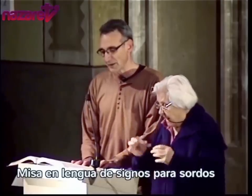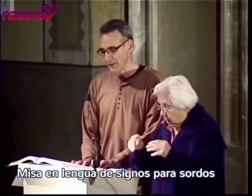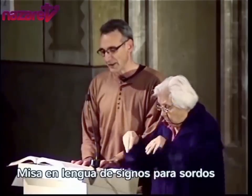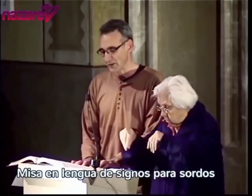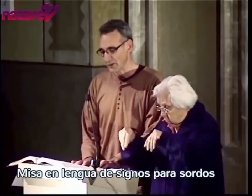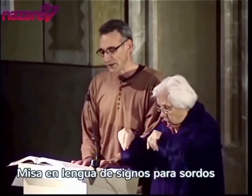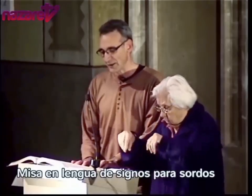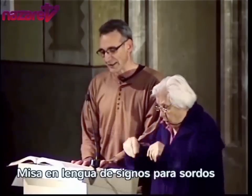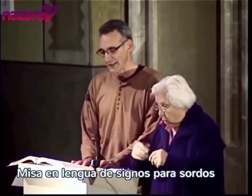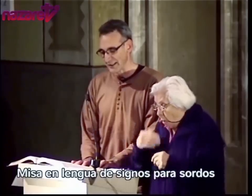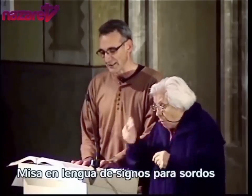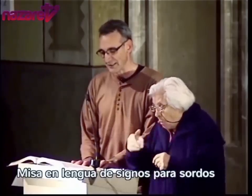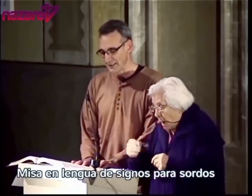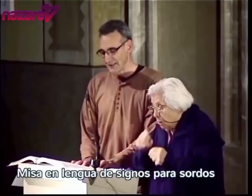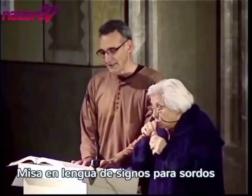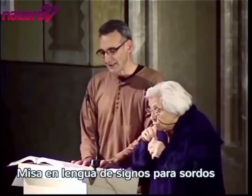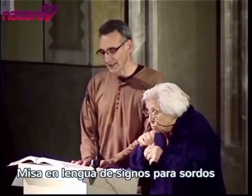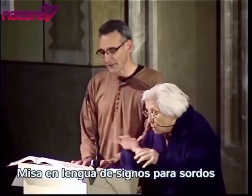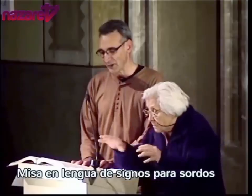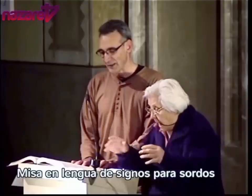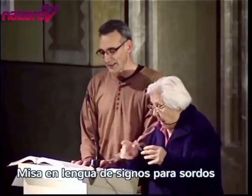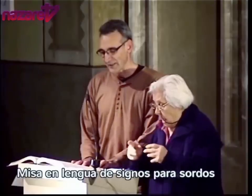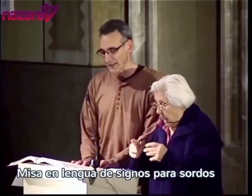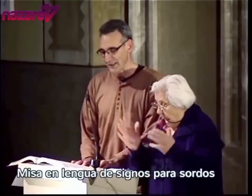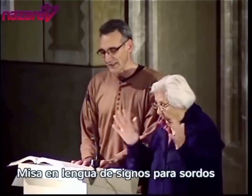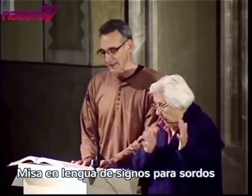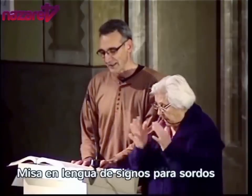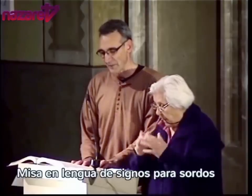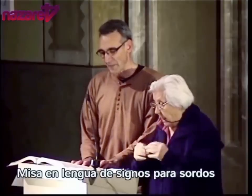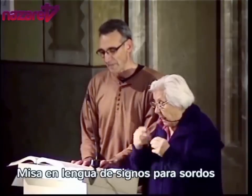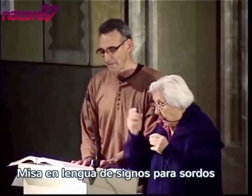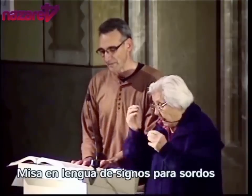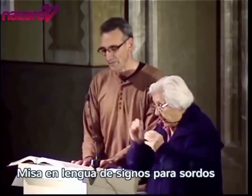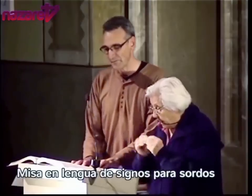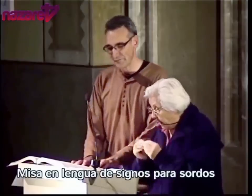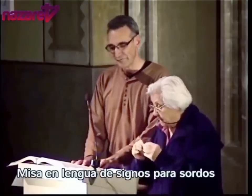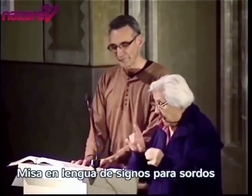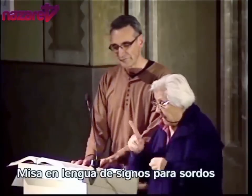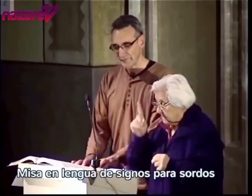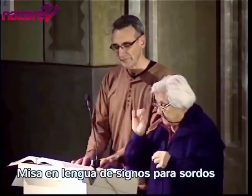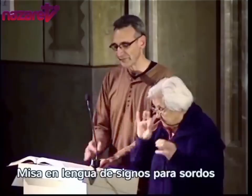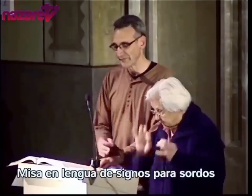Envías tu Espíritu y los creas, y le repueblas la faz de la tierra.